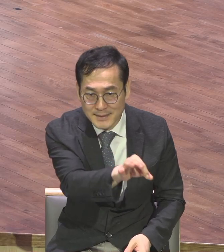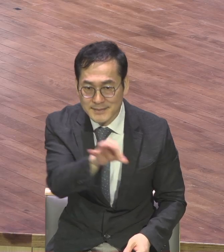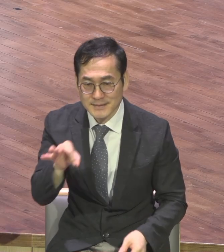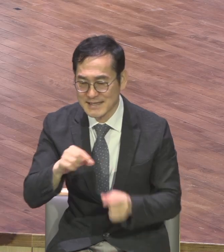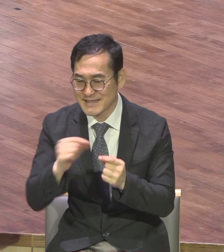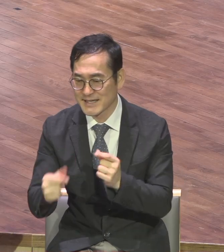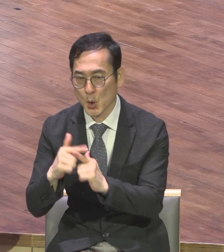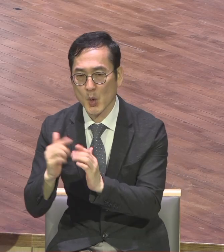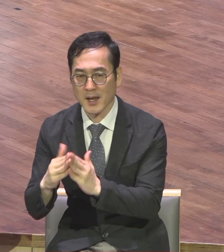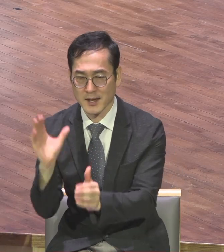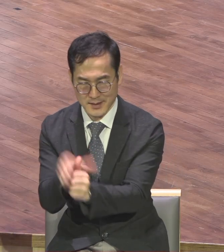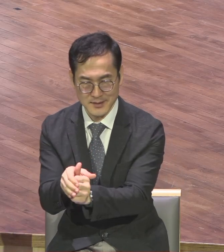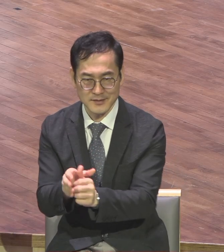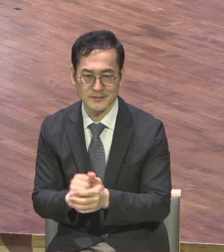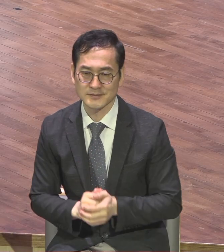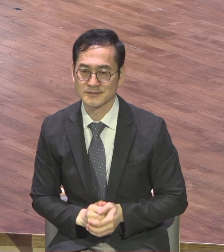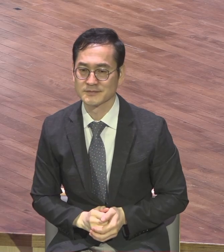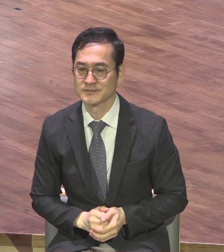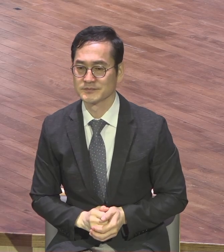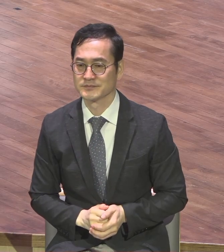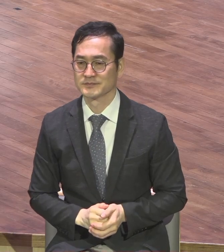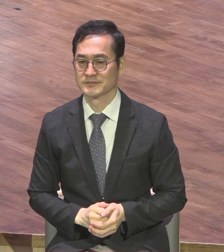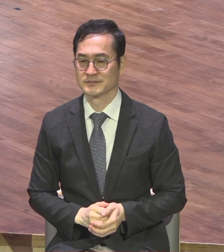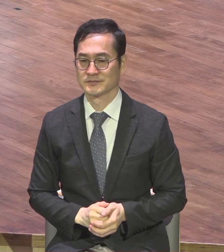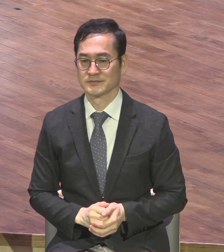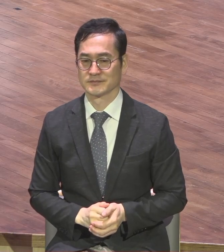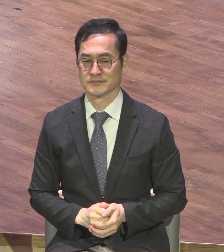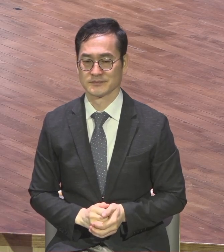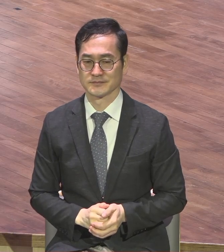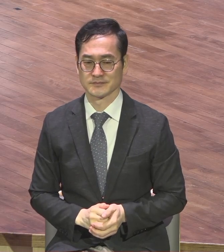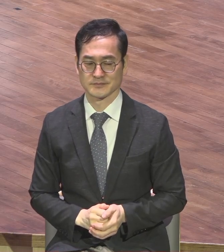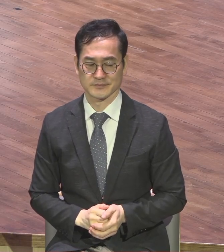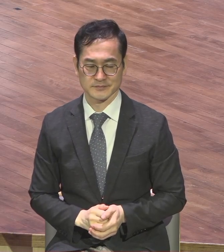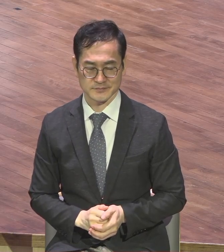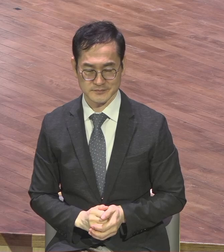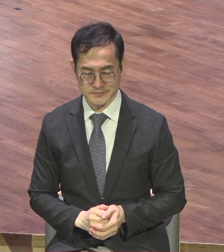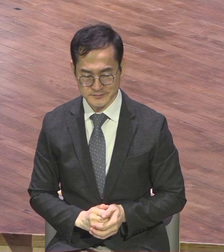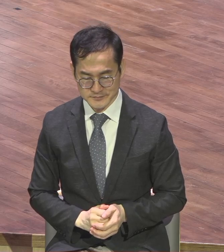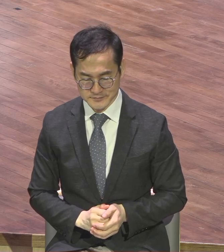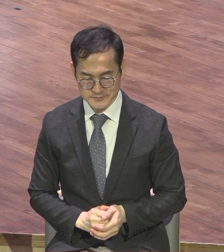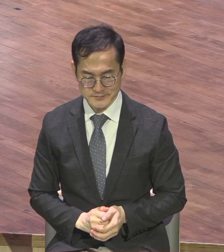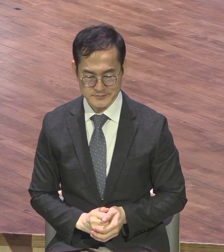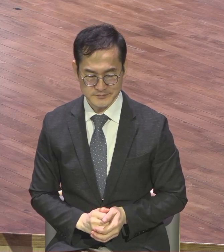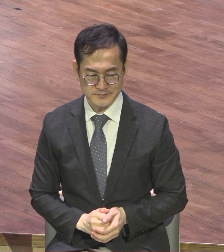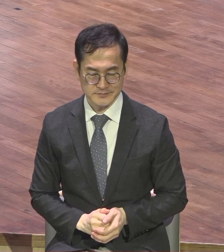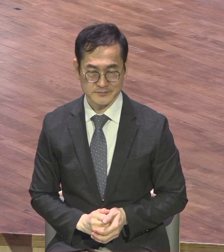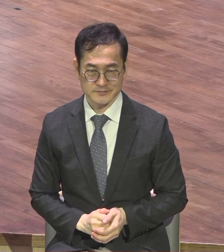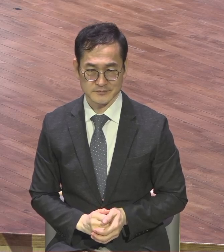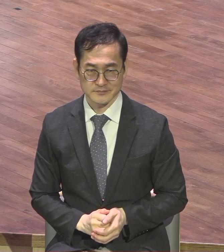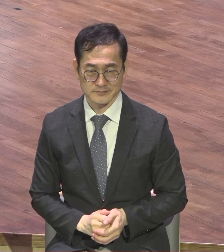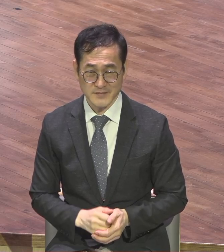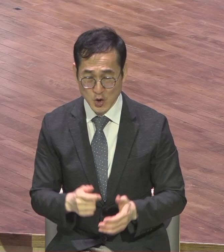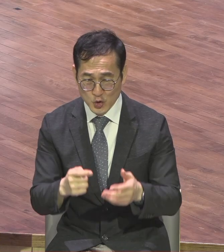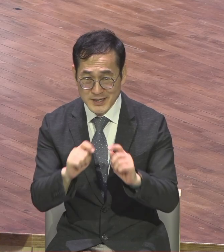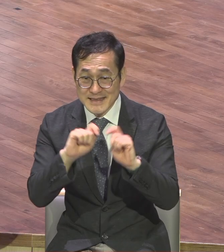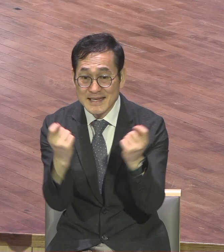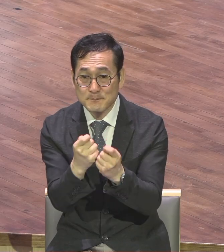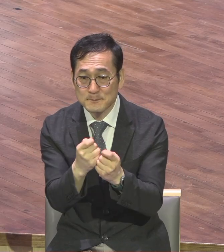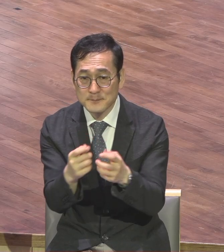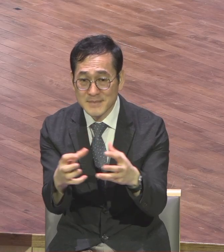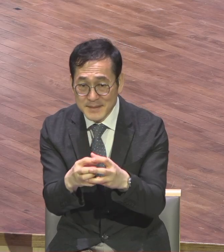딱 하게 되면 사람들이 많지만은 그 중에서 딱 잡아서 이 사람을 통해서 뭐요? 뭐에 대해요? 팀사역 들어갑니다.